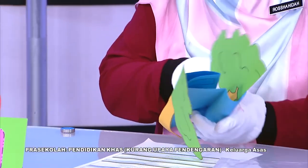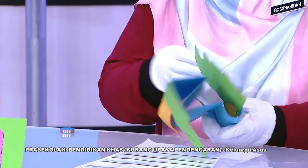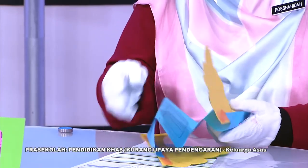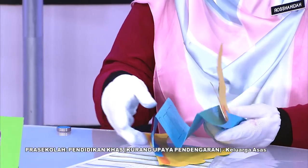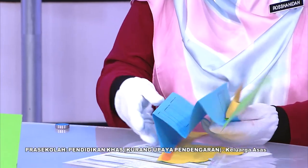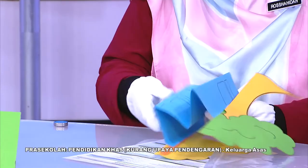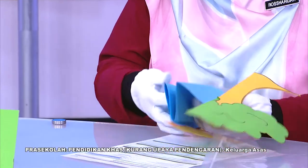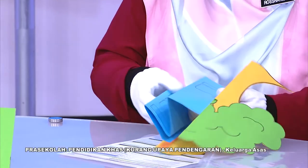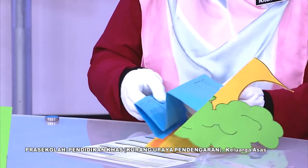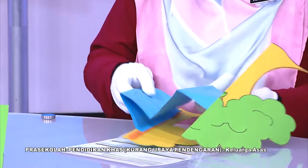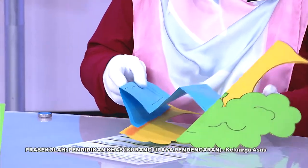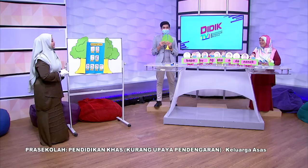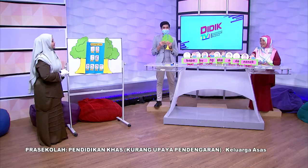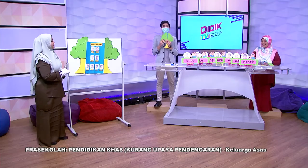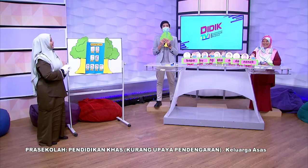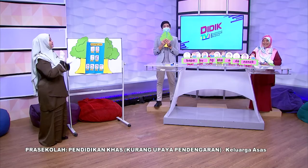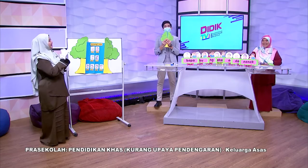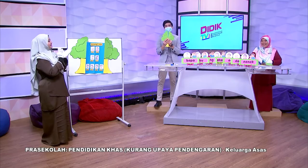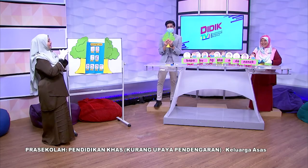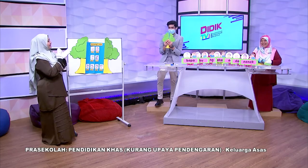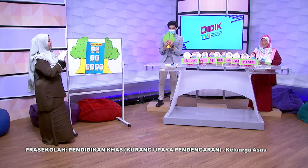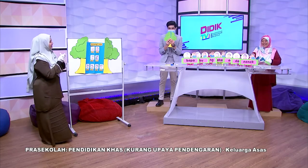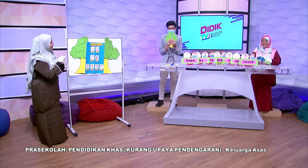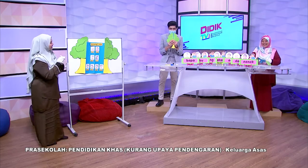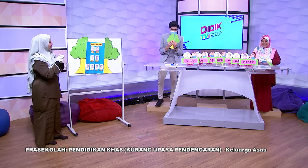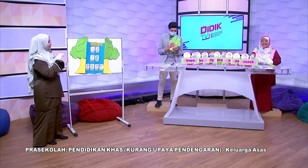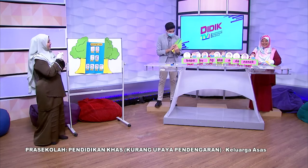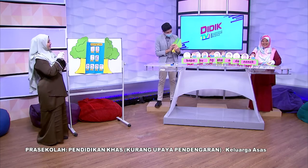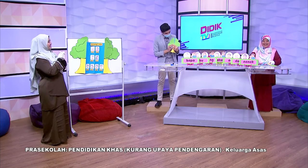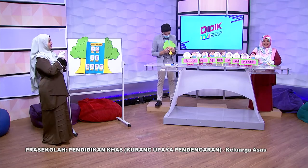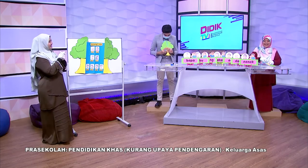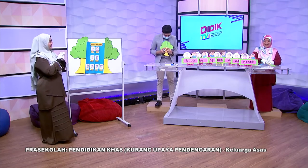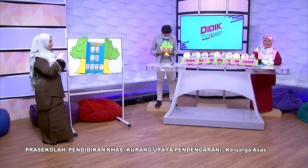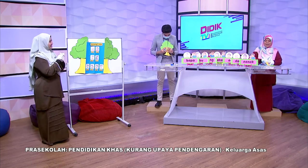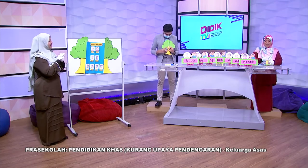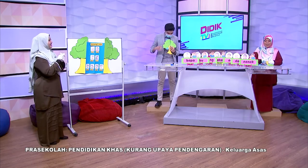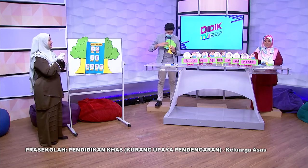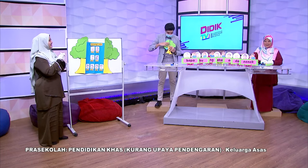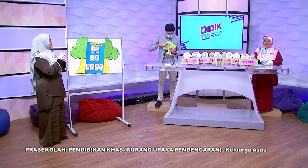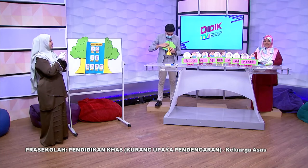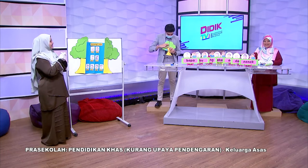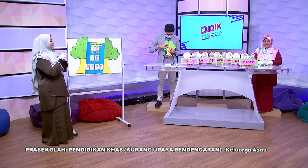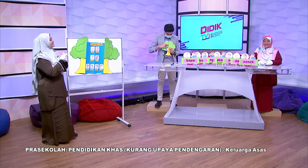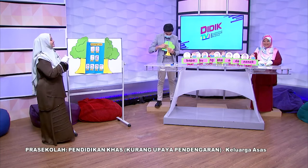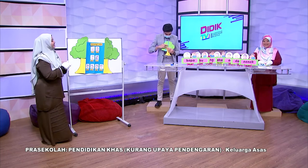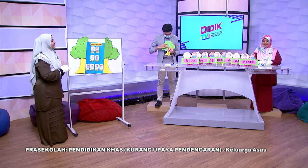jadi Cikgu hadiah hahaha Oke inilah pokok ajaib kiter